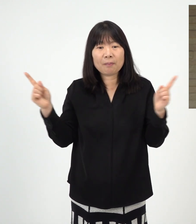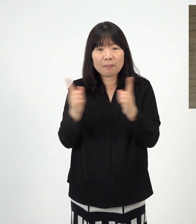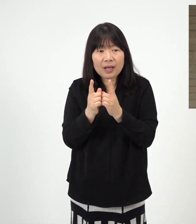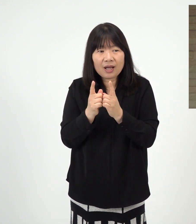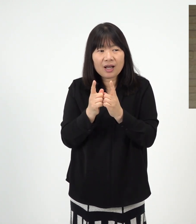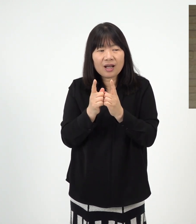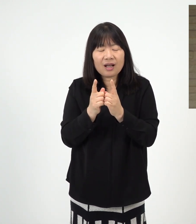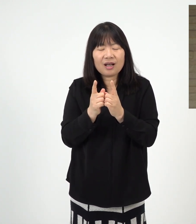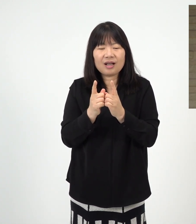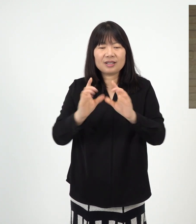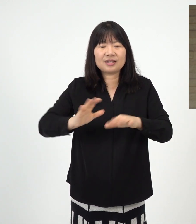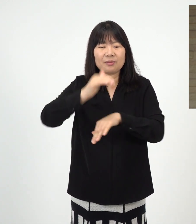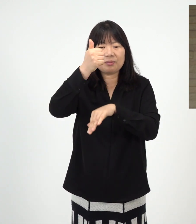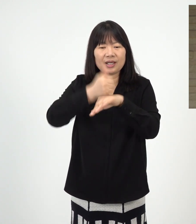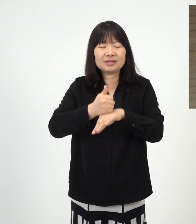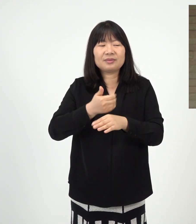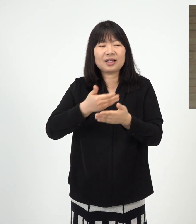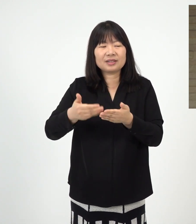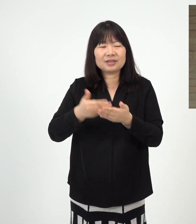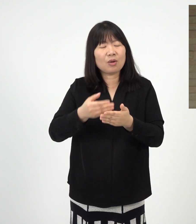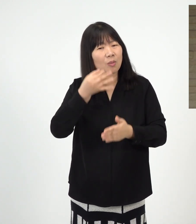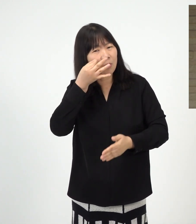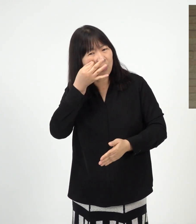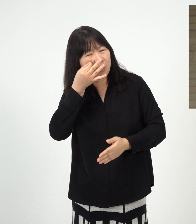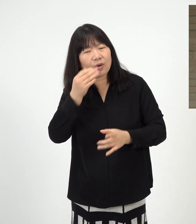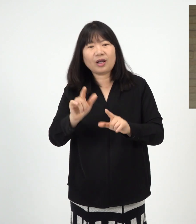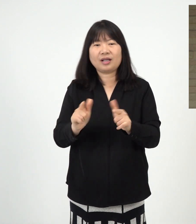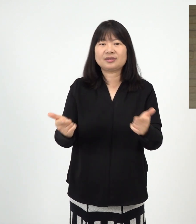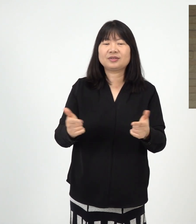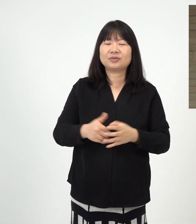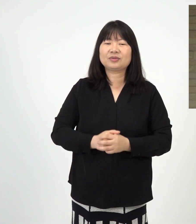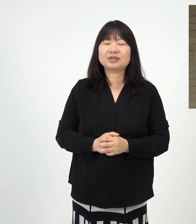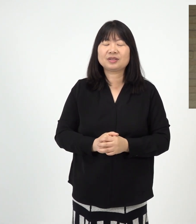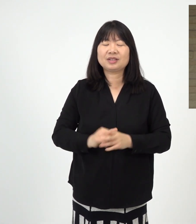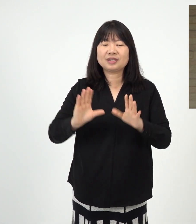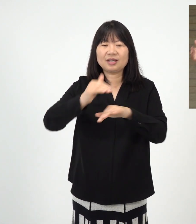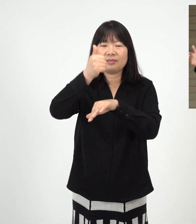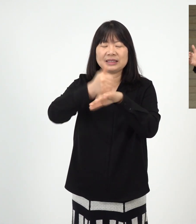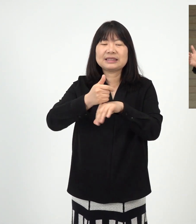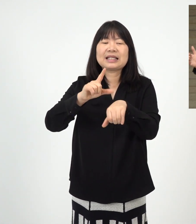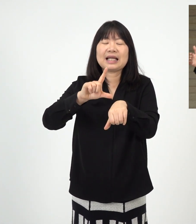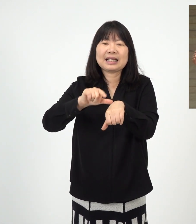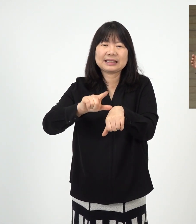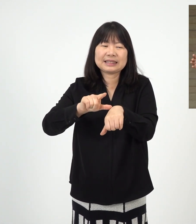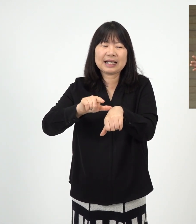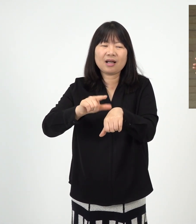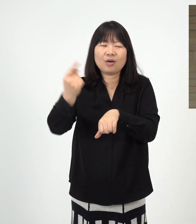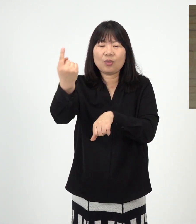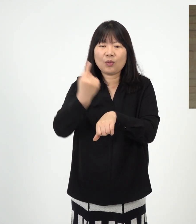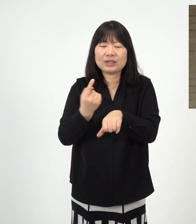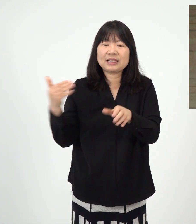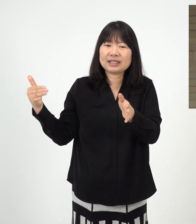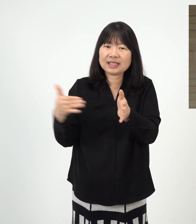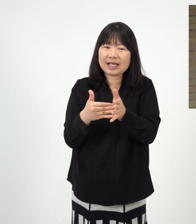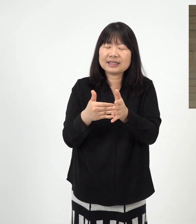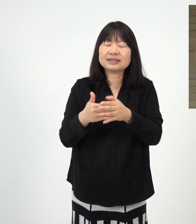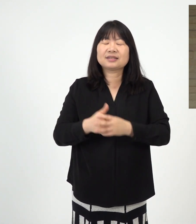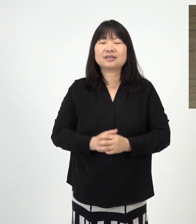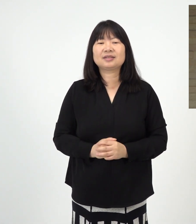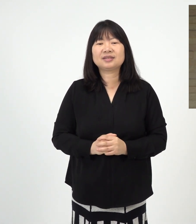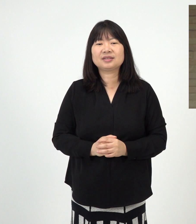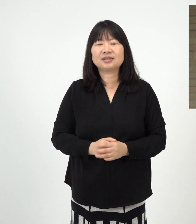맞닥뜨릴 종말의 그림을 묘사하는 것이 아니라 그 종말의 시간이 오기까지